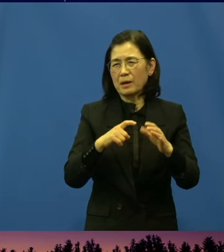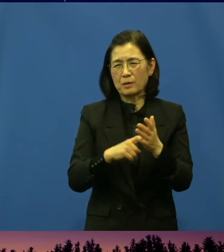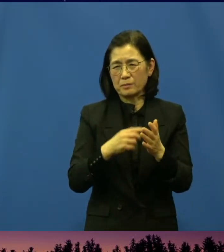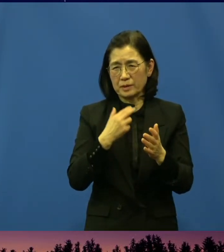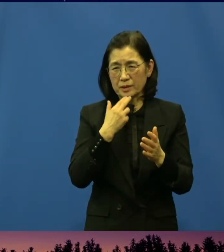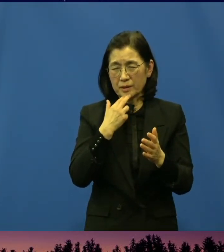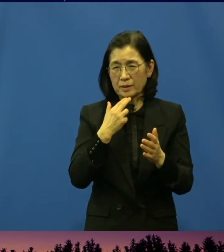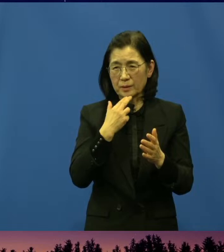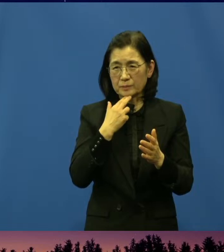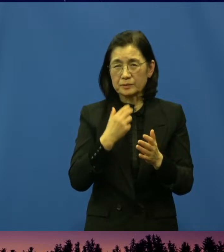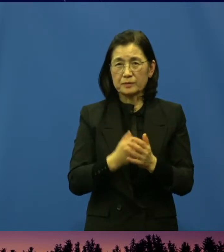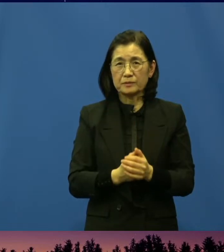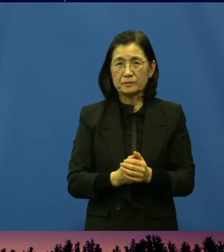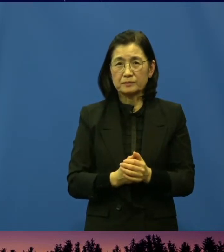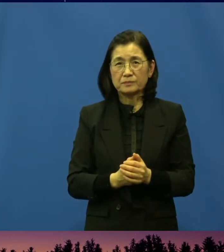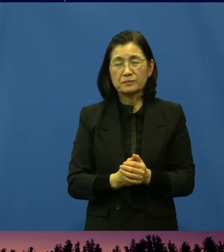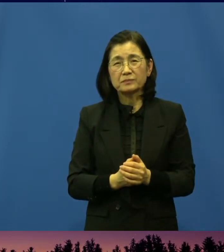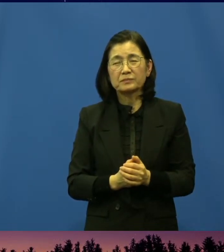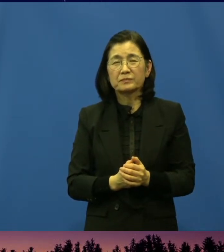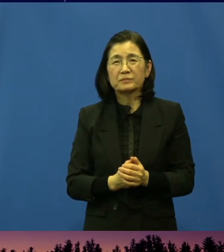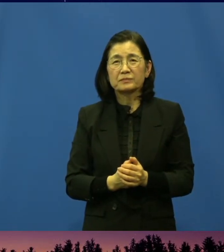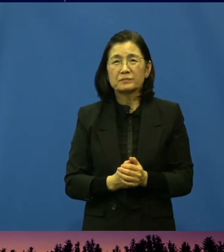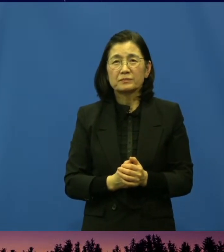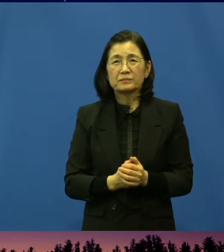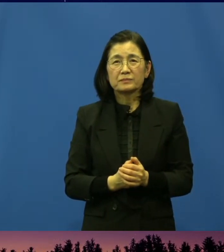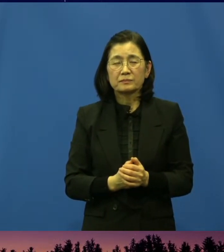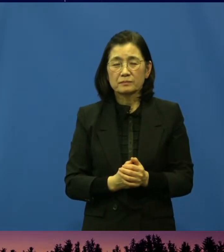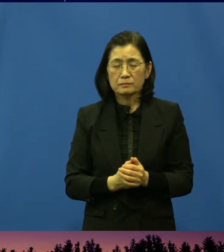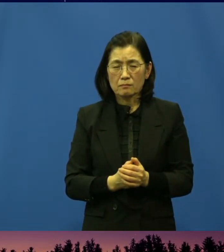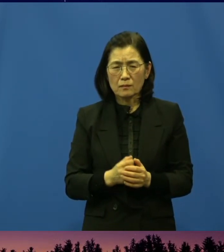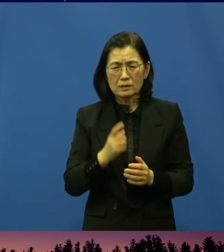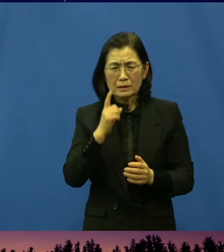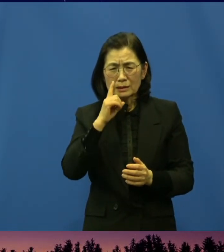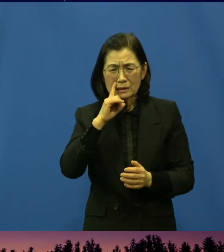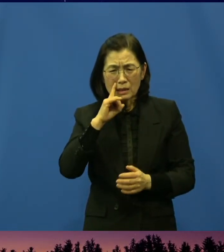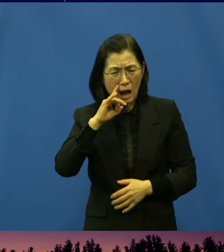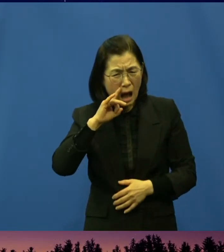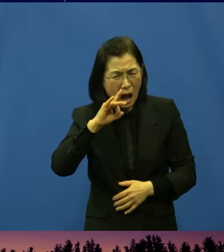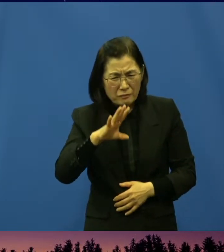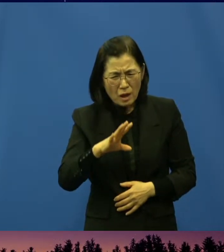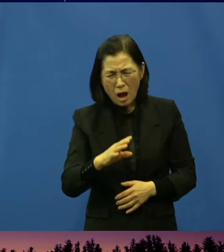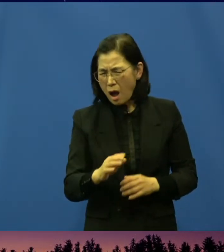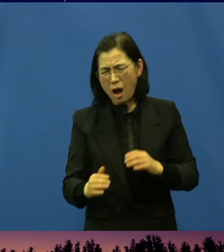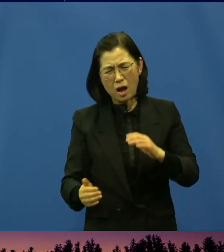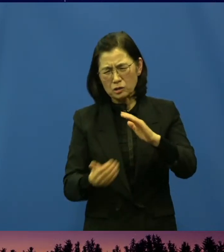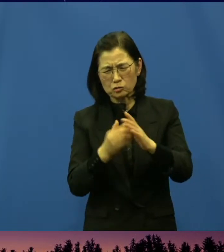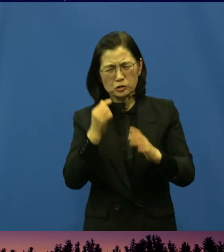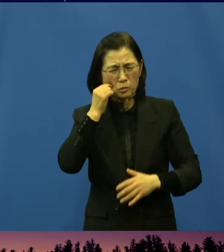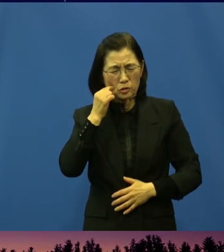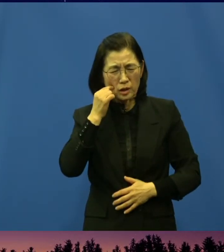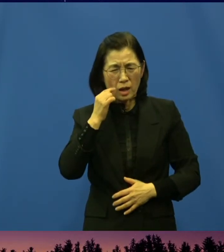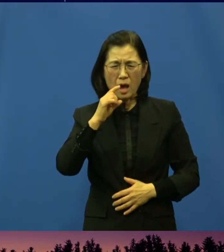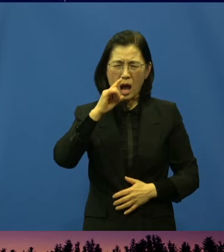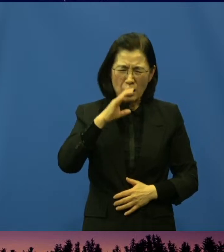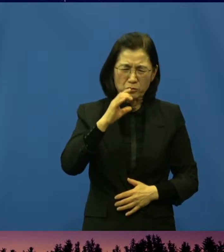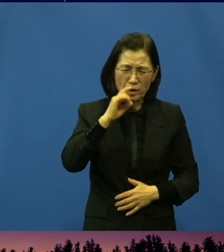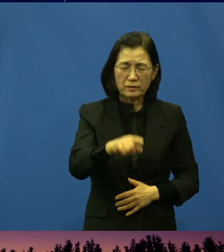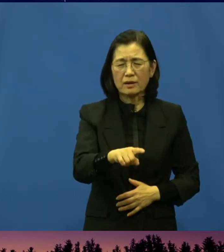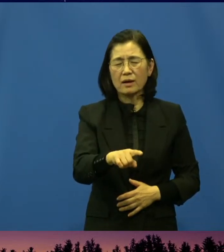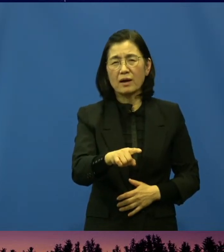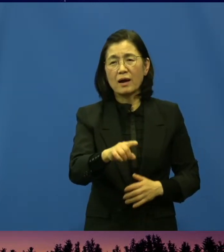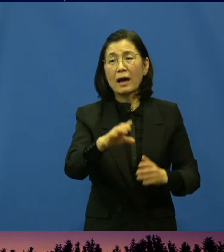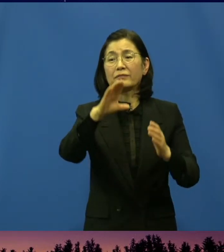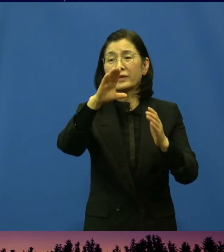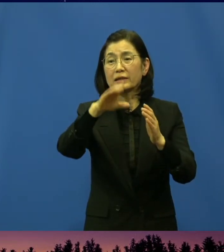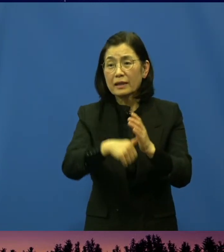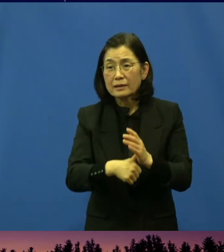안 된다고 해도 막 너무 아동바동하지 말고, 안 될 때는 안 되는 거예요. 그죠? 될 때는 막 잘 되는데 안 될 때는 안